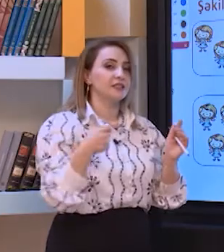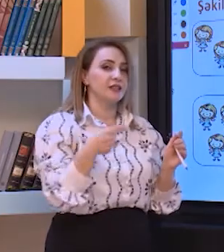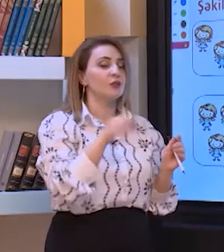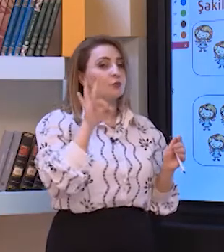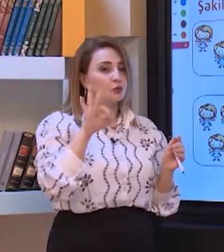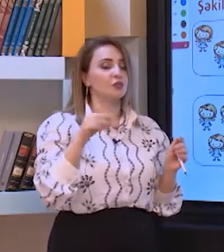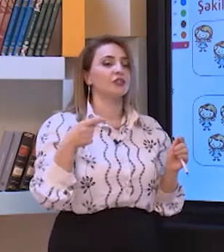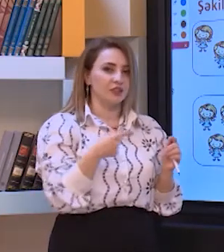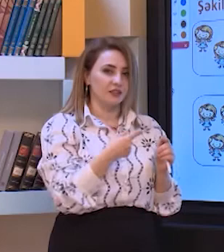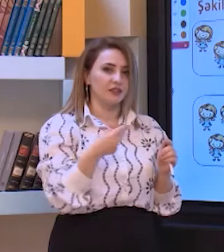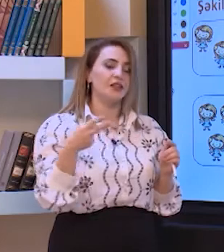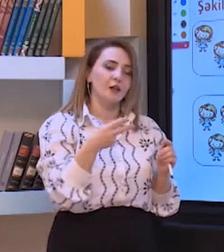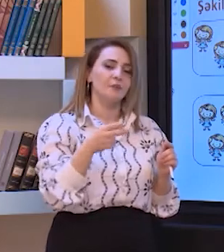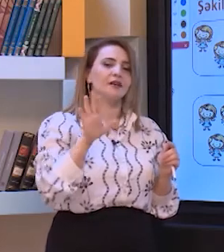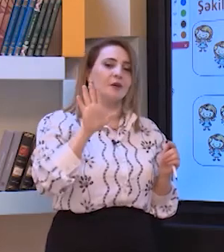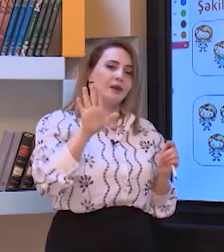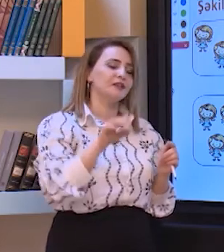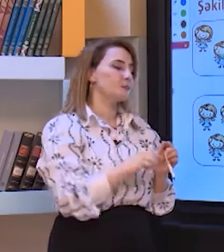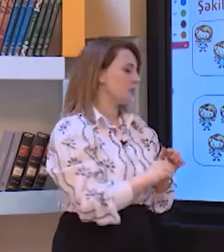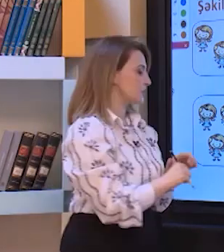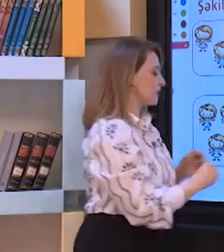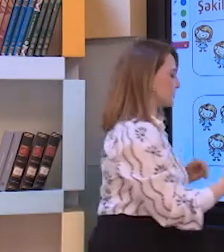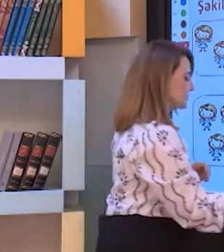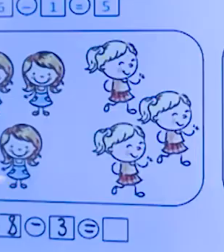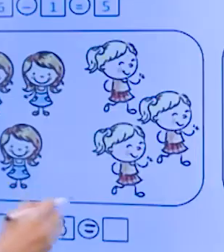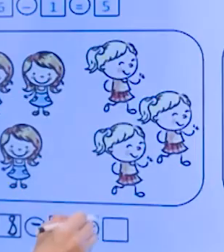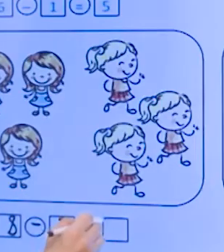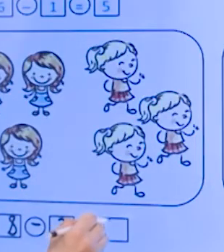Səkkizdən 3 çıxdıqda bərabərdir 5 qalır.